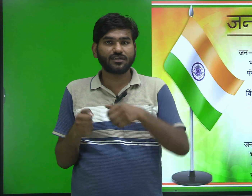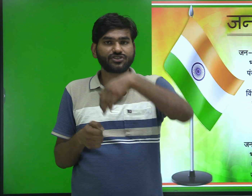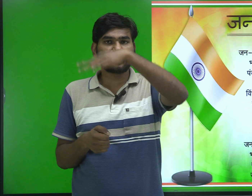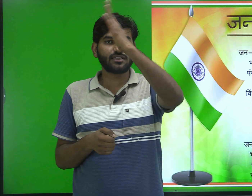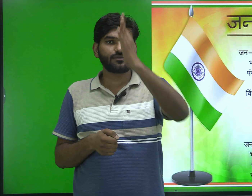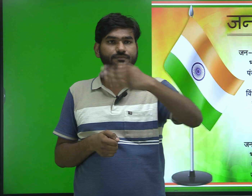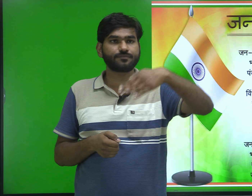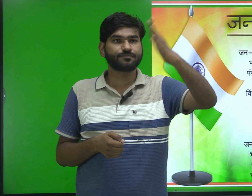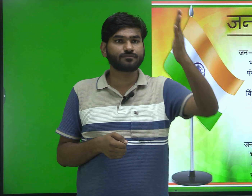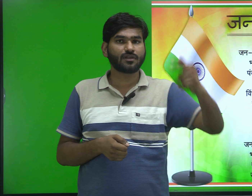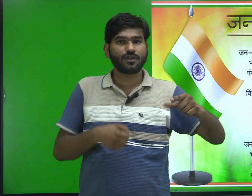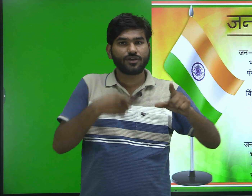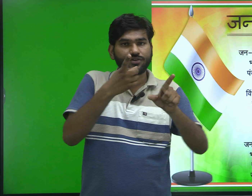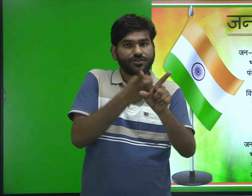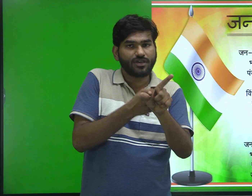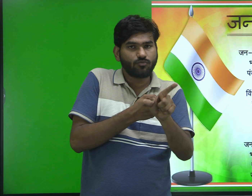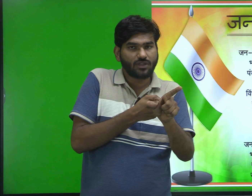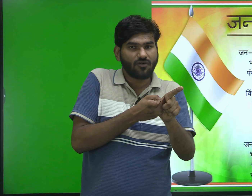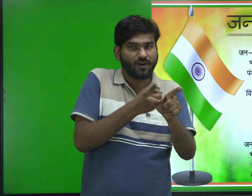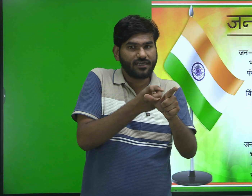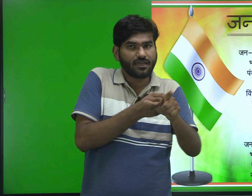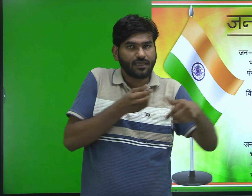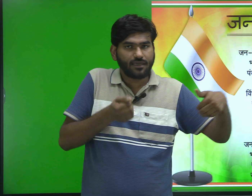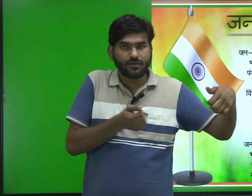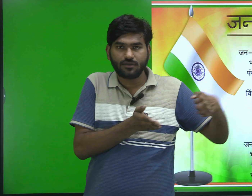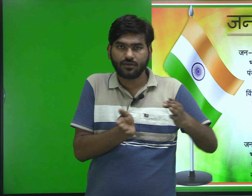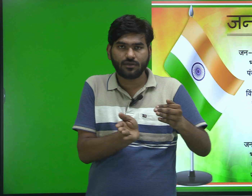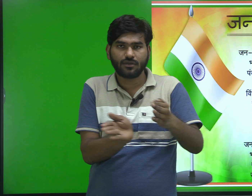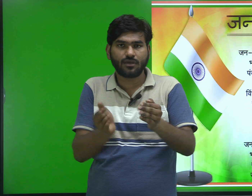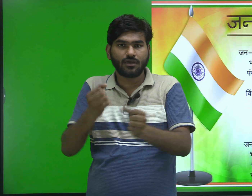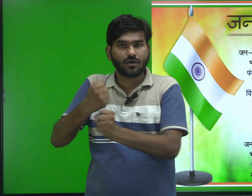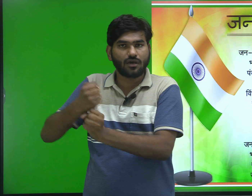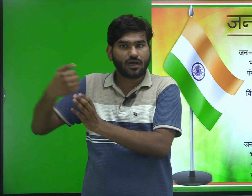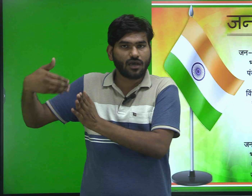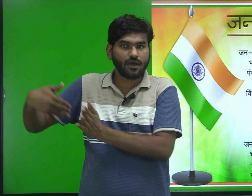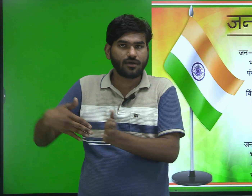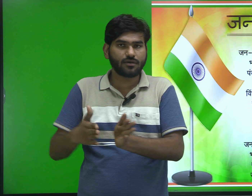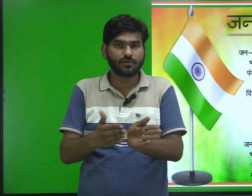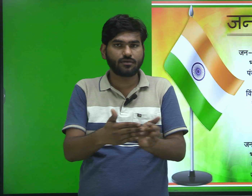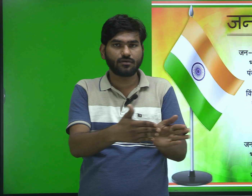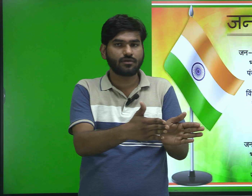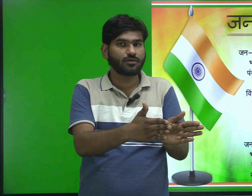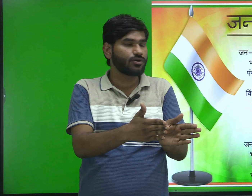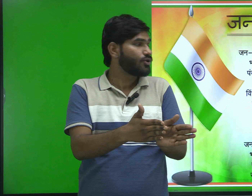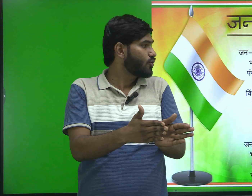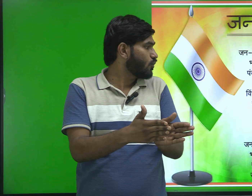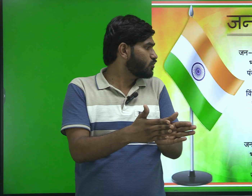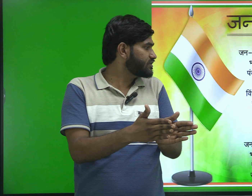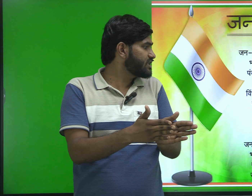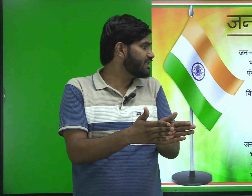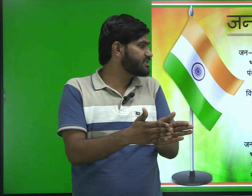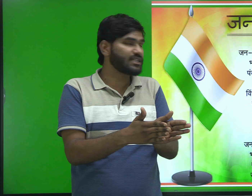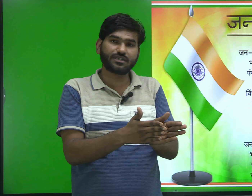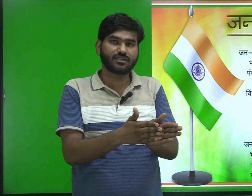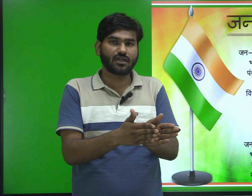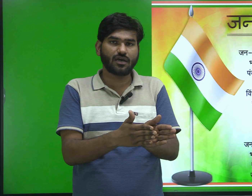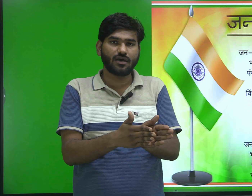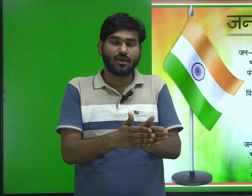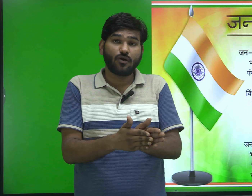हिमाचल यमुना वाई करके गंगा उच्छल जलधि तरंगा। उच्छल